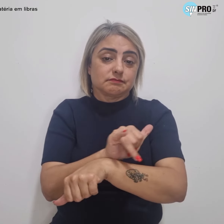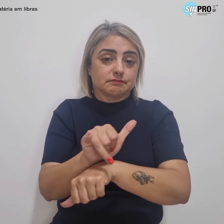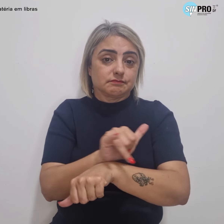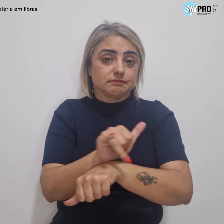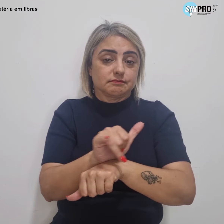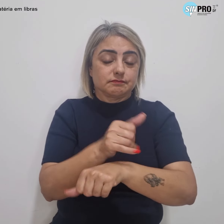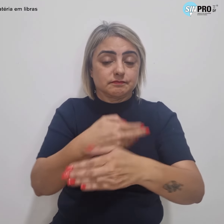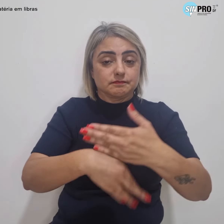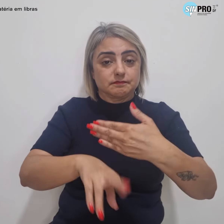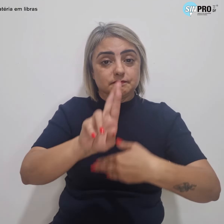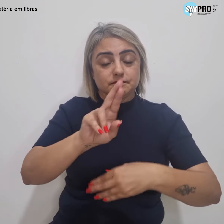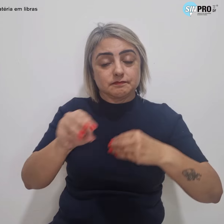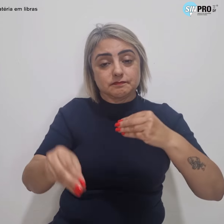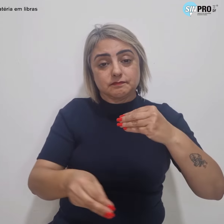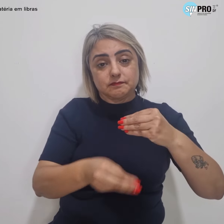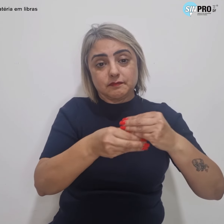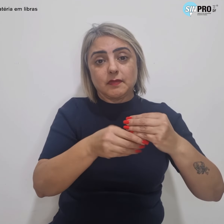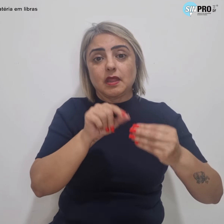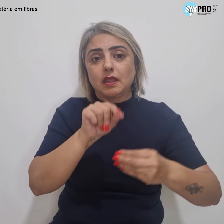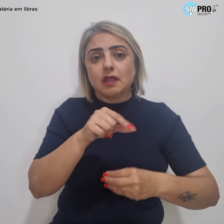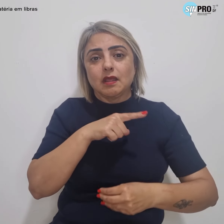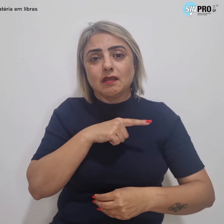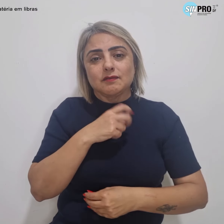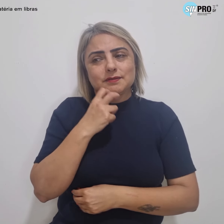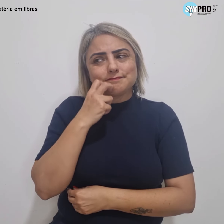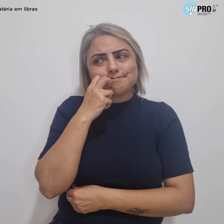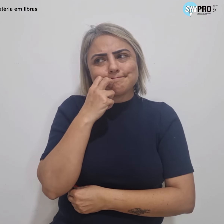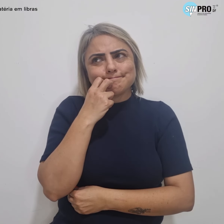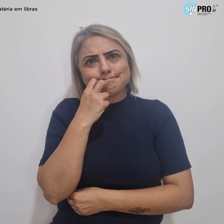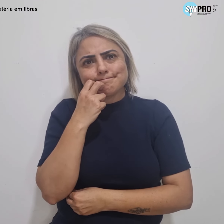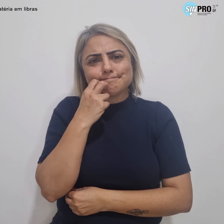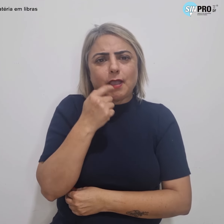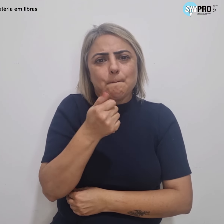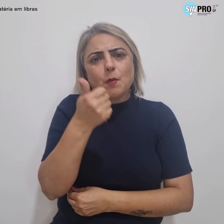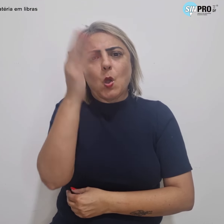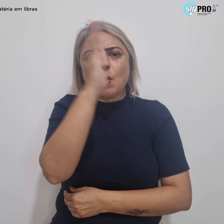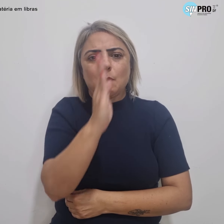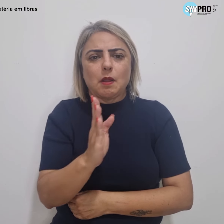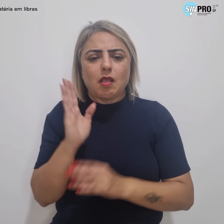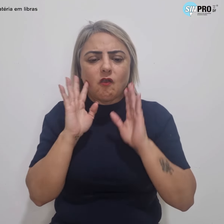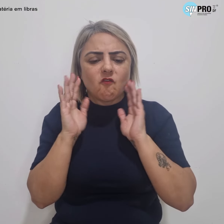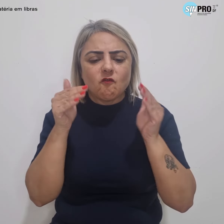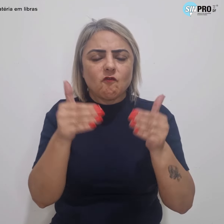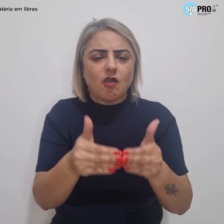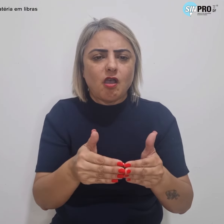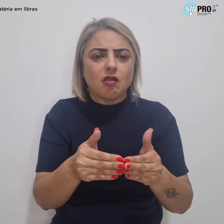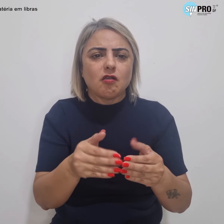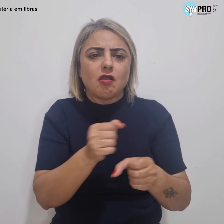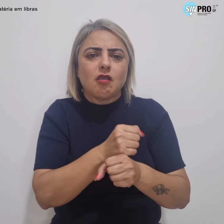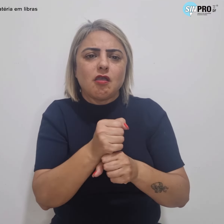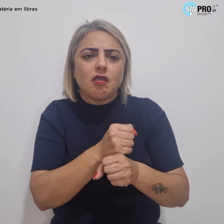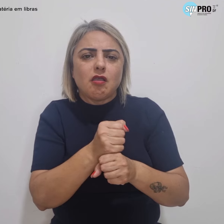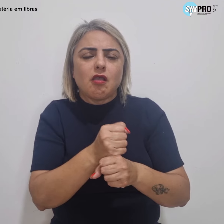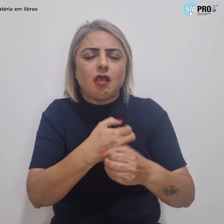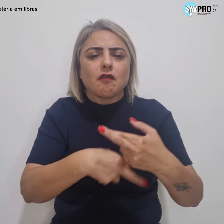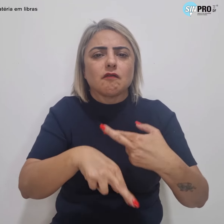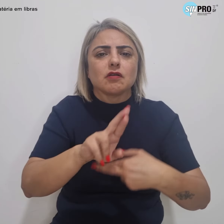recomposição foi muito tímida no Brasil, voltada para os anos de retomada das aulas.